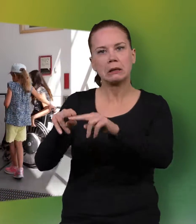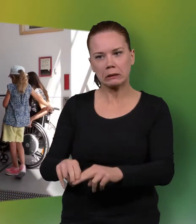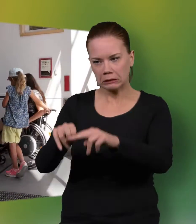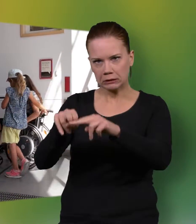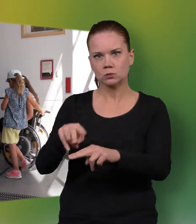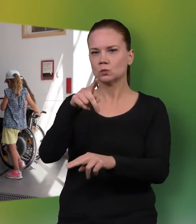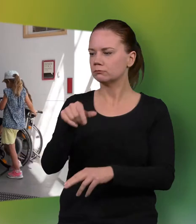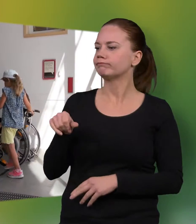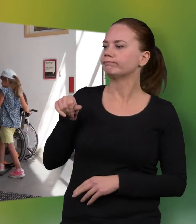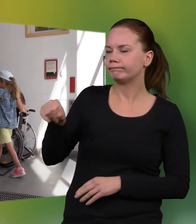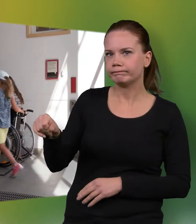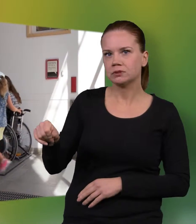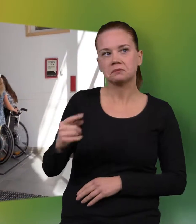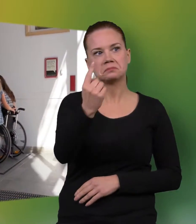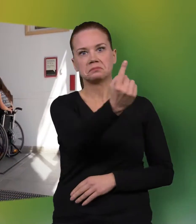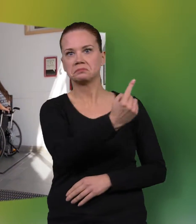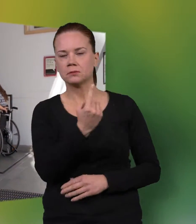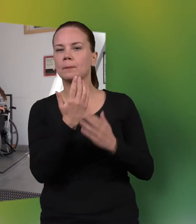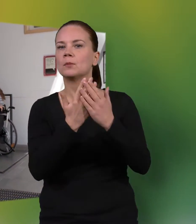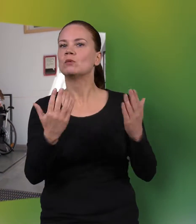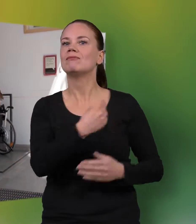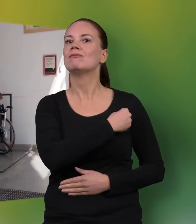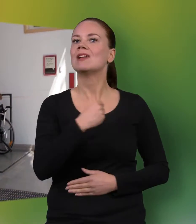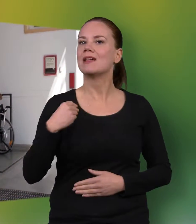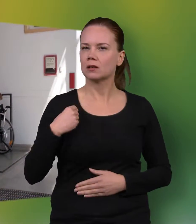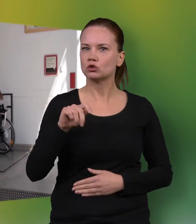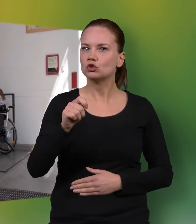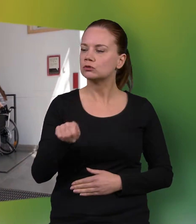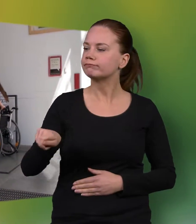För att åka hiss ringer du på ringklockan. Då kommer en museivärd med nyckel och hjälper dig.